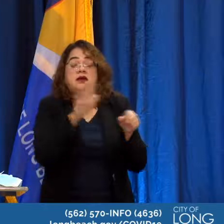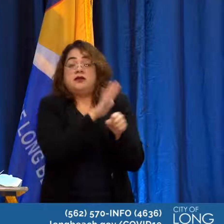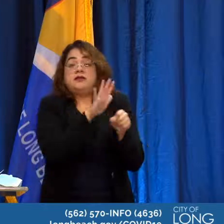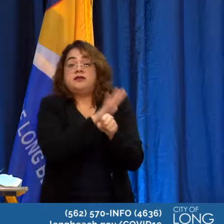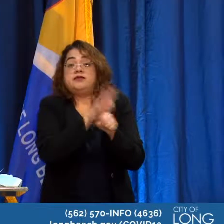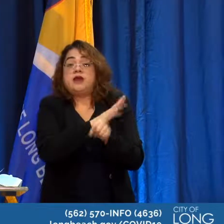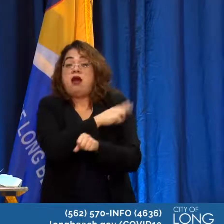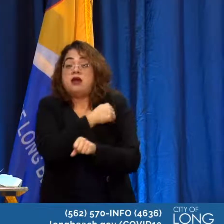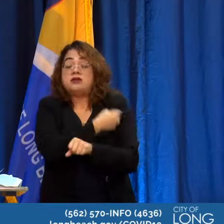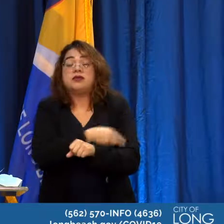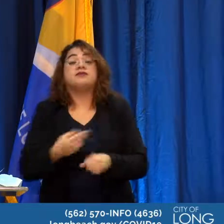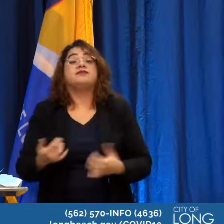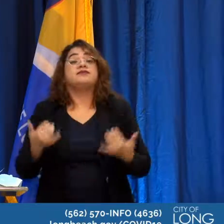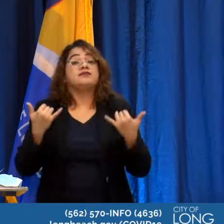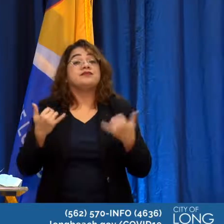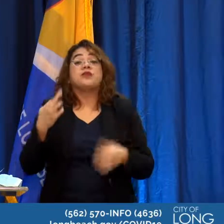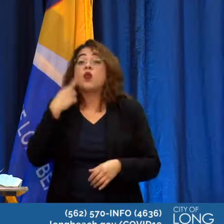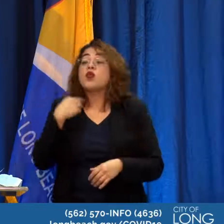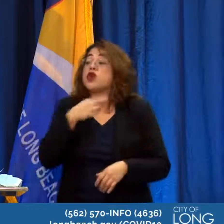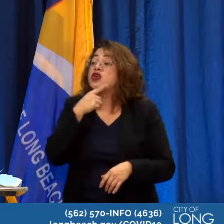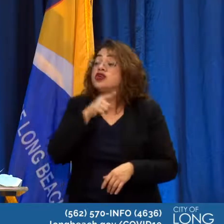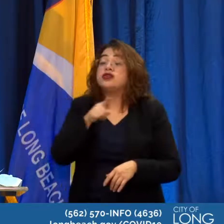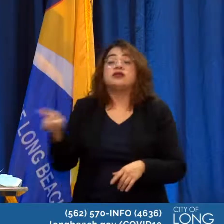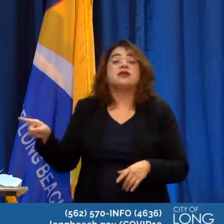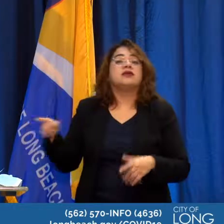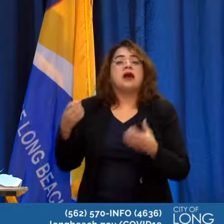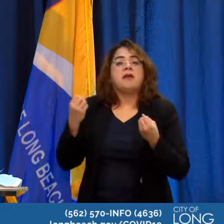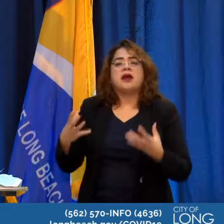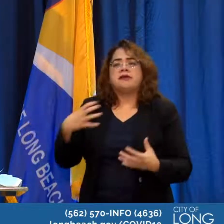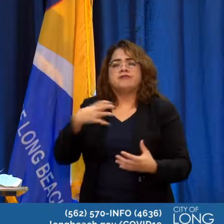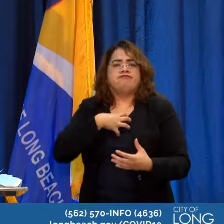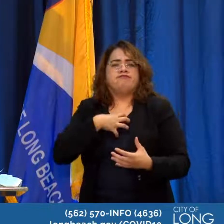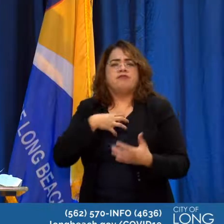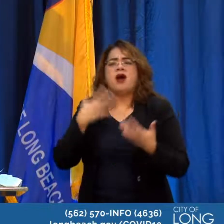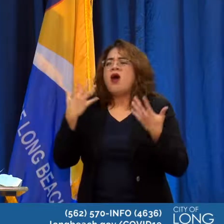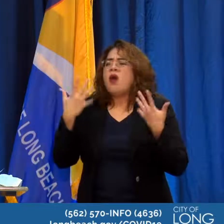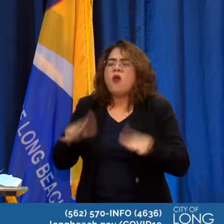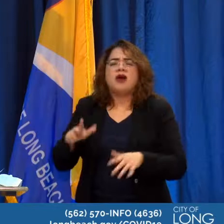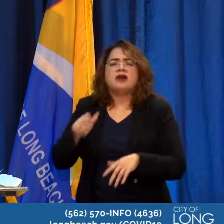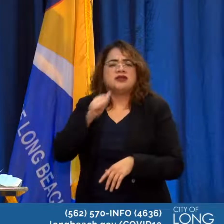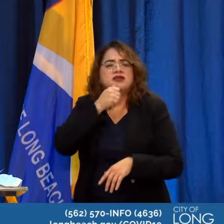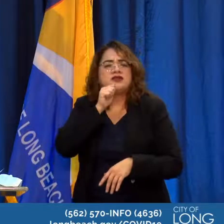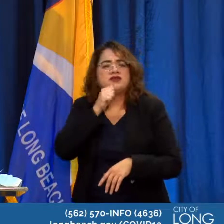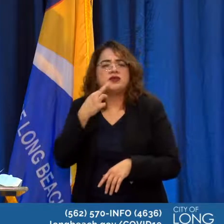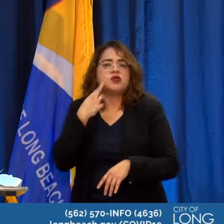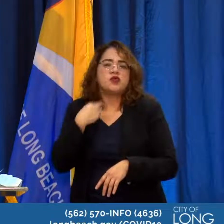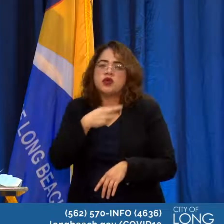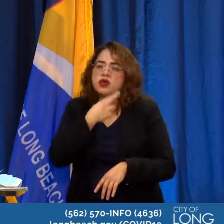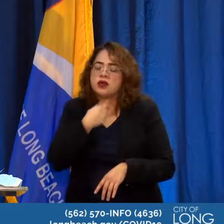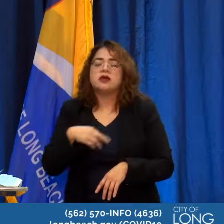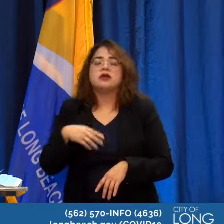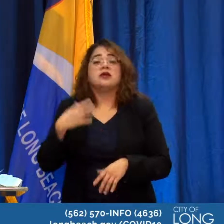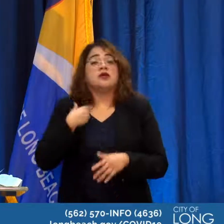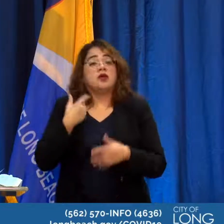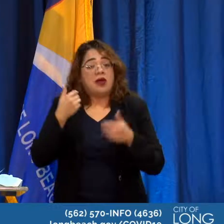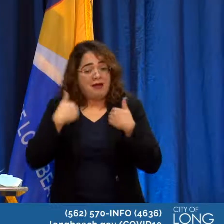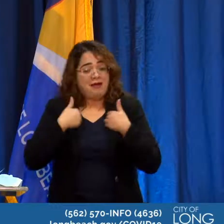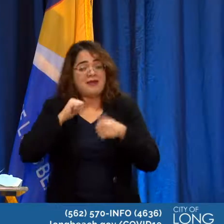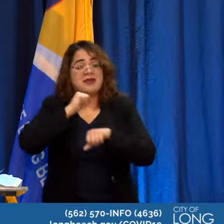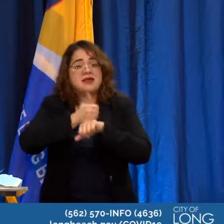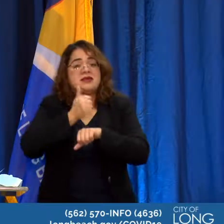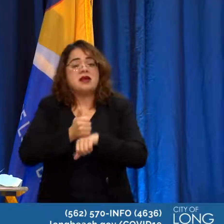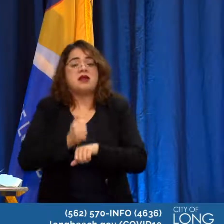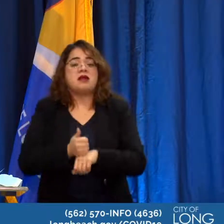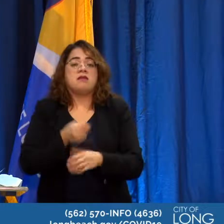Nadie quiere que los restaurantes y pequeñas empresas sufran. Es por eso que ponemos a disposición recursos y fondos para ayudarlos